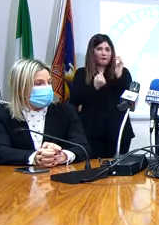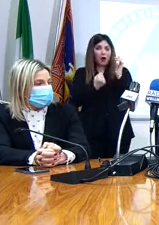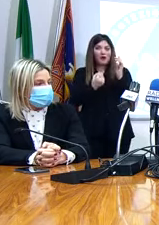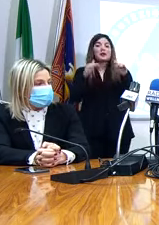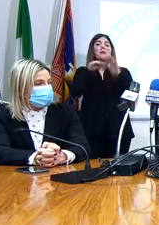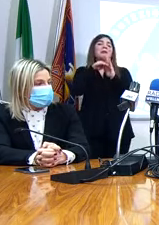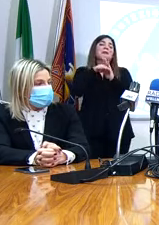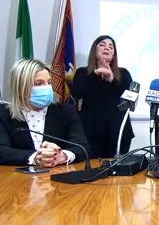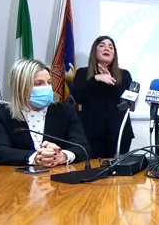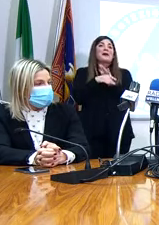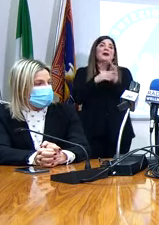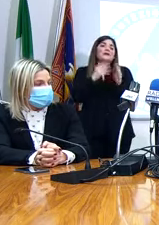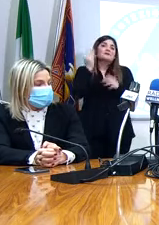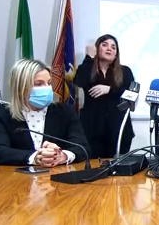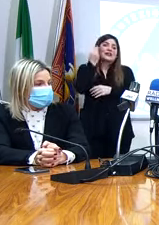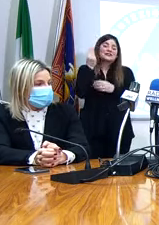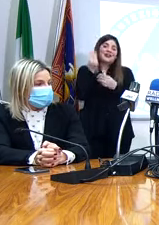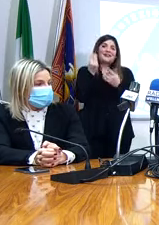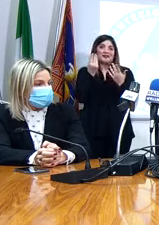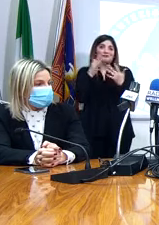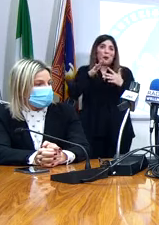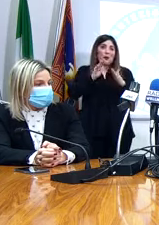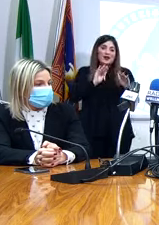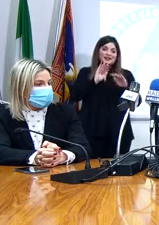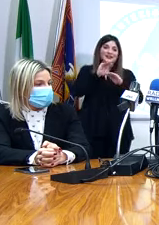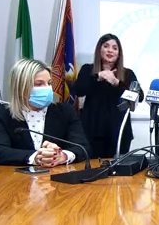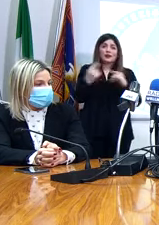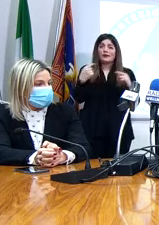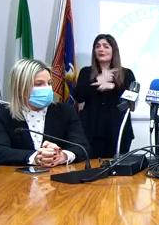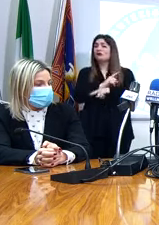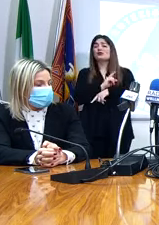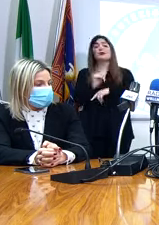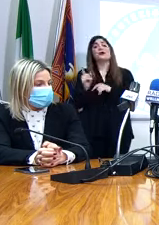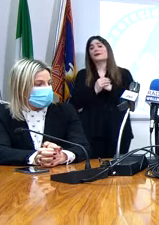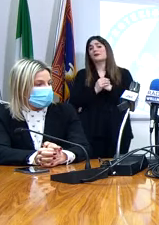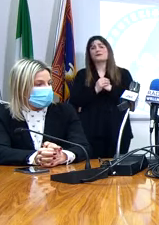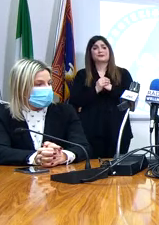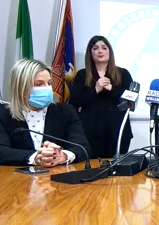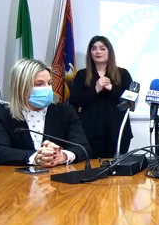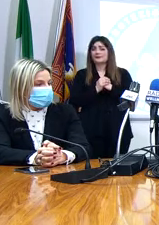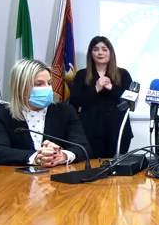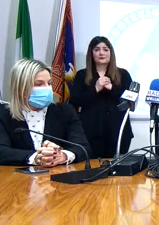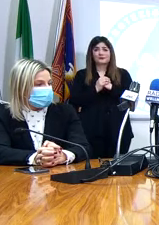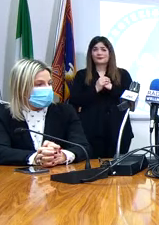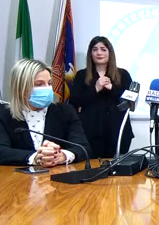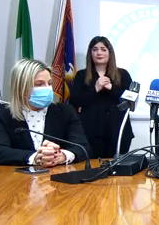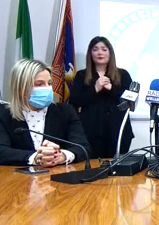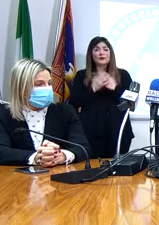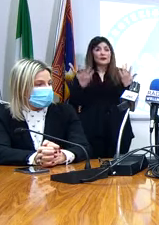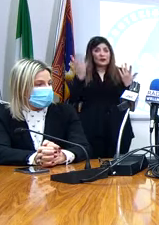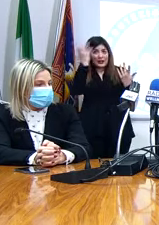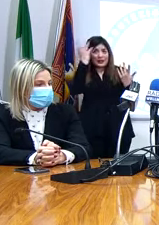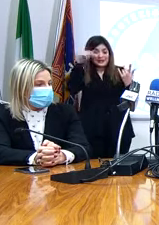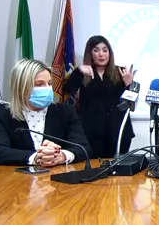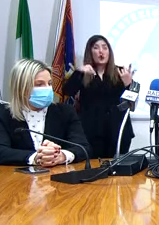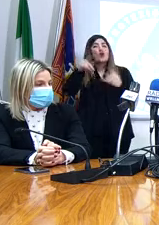no? Per tornare sempre ai ragionamenti sulle restrizioni, la Germania è in lockdown,